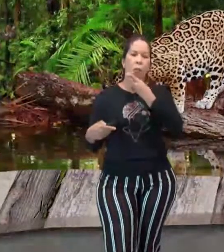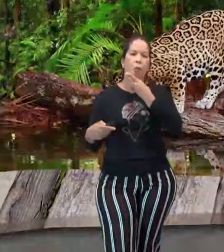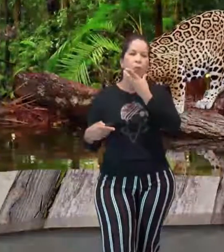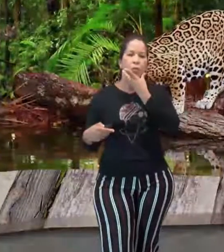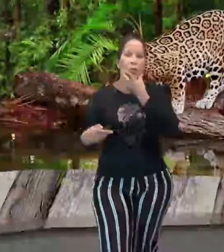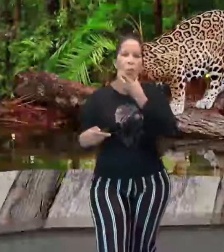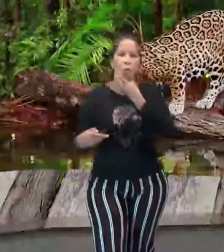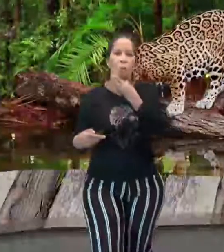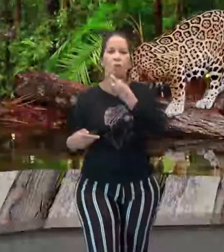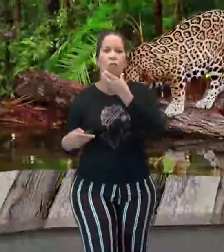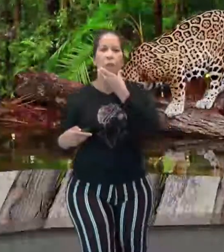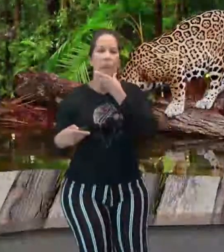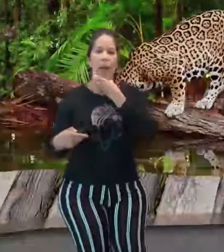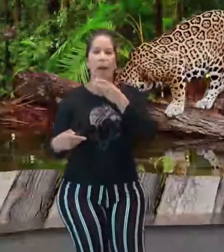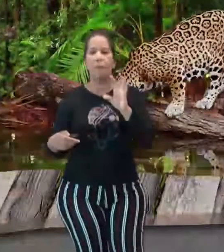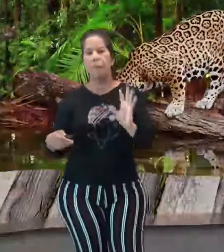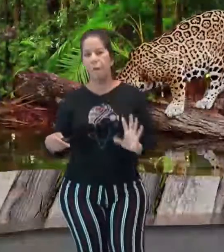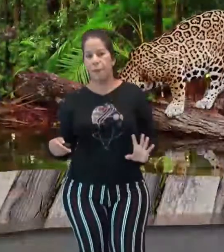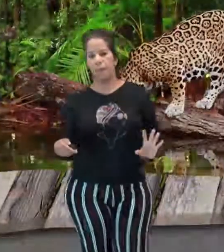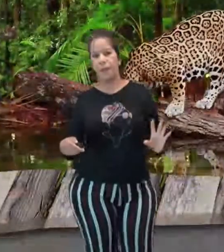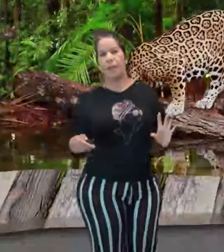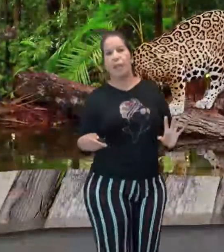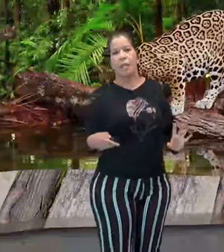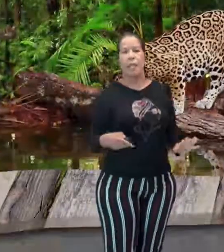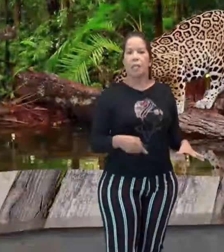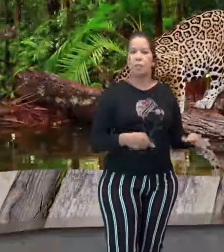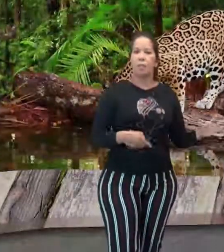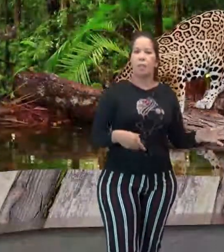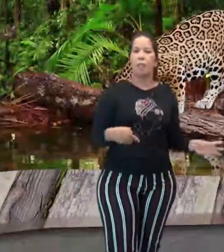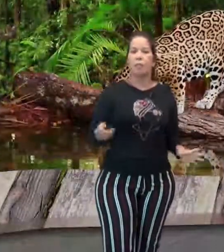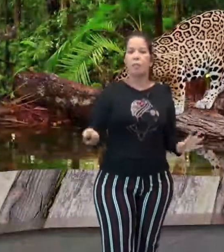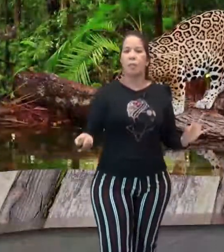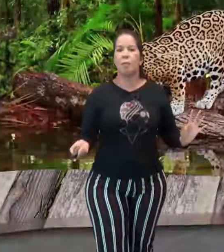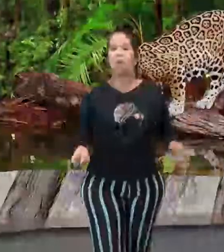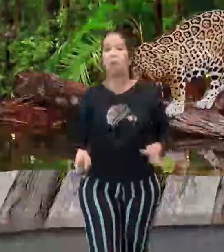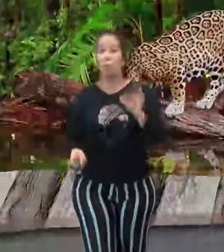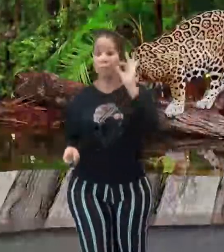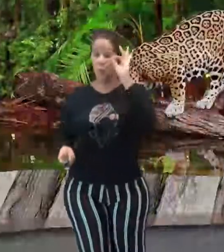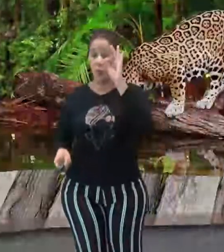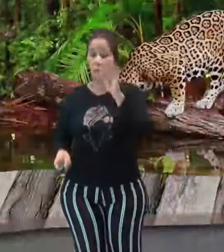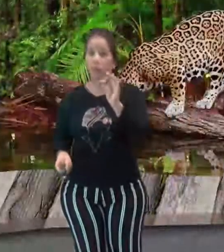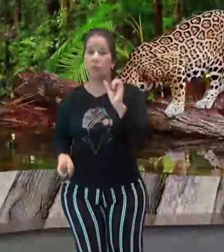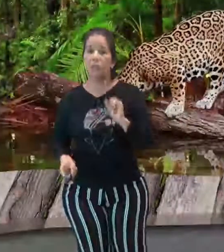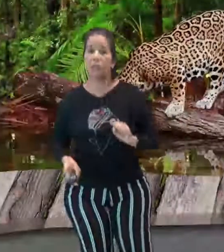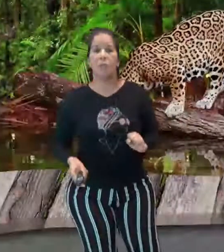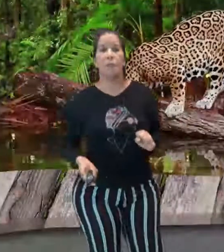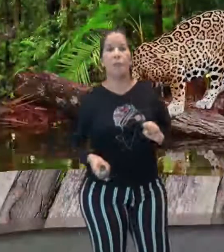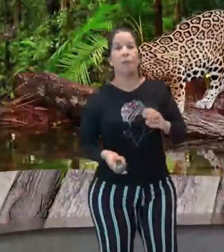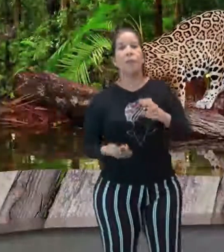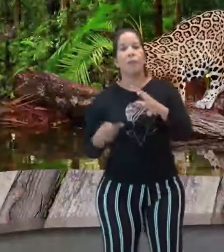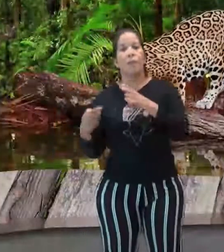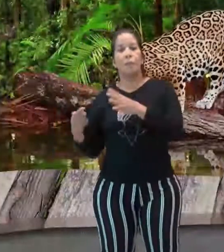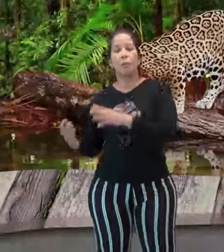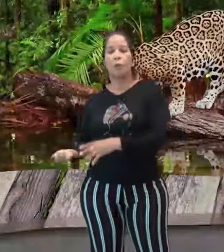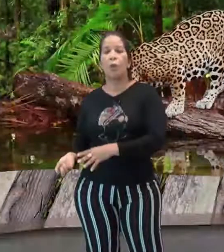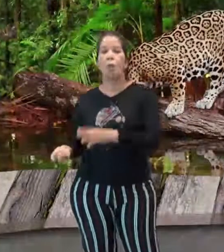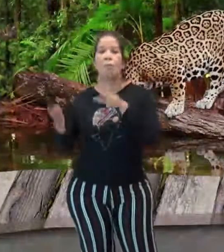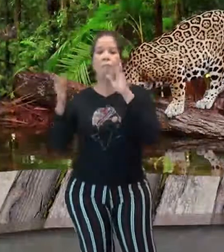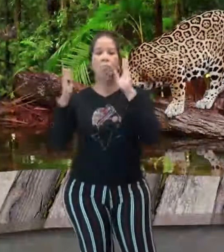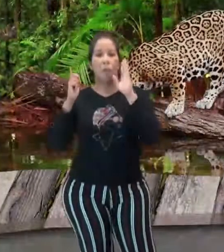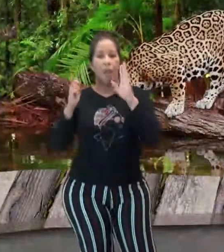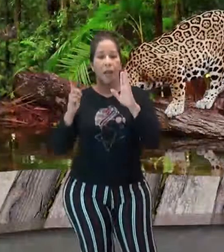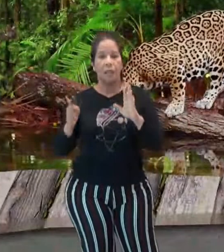Um pouquinho de pelugem na barba, enfim. E as meninas também vai acontecer a mesma coisa, mas nós estamos focando no sistema